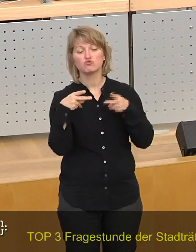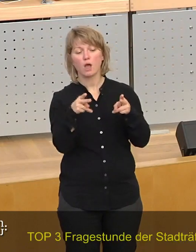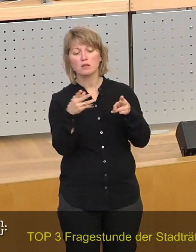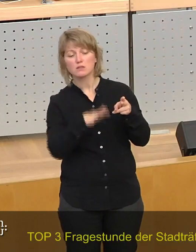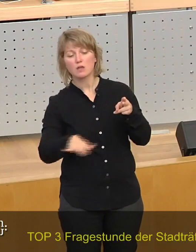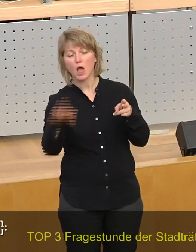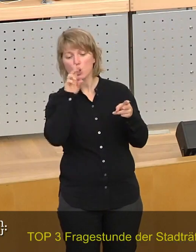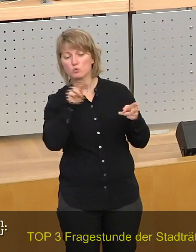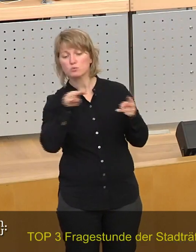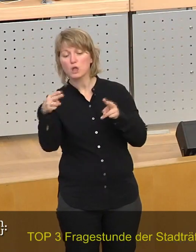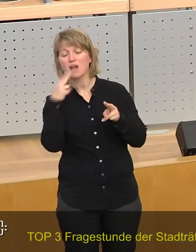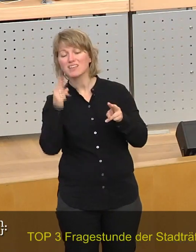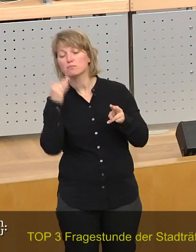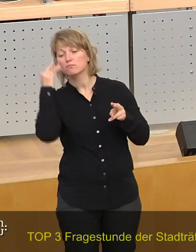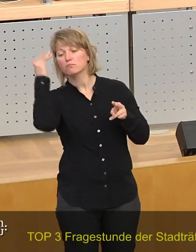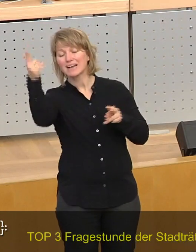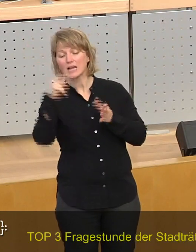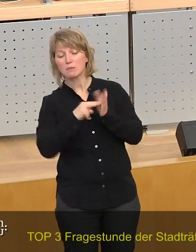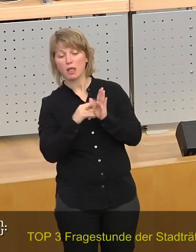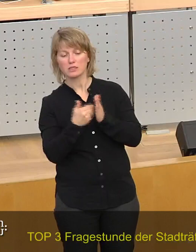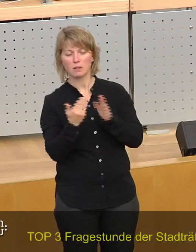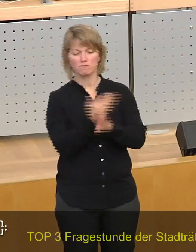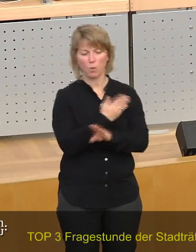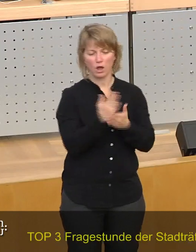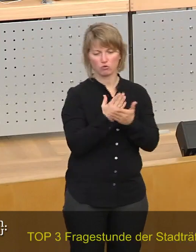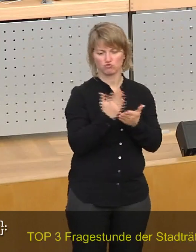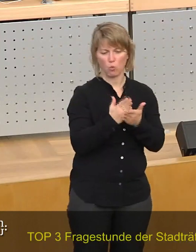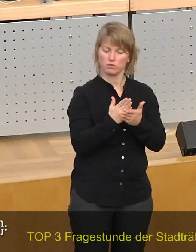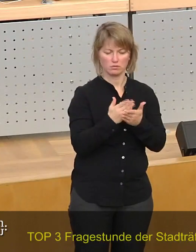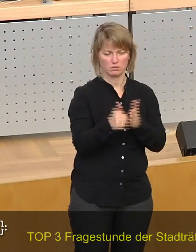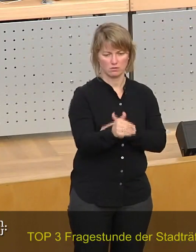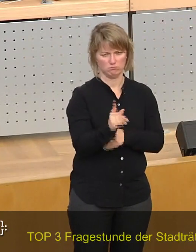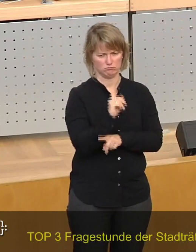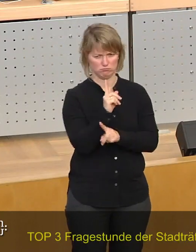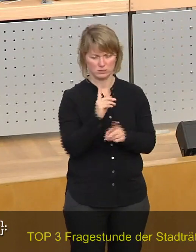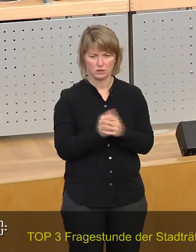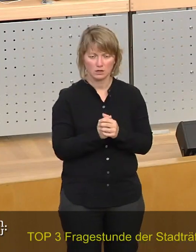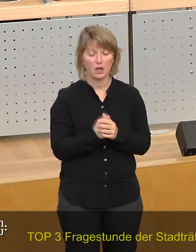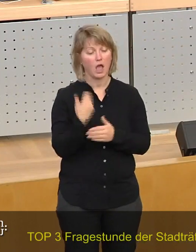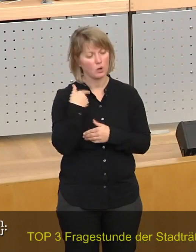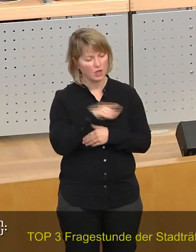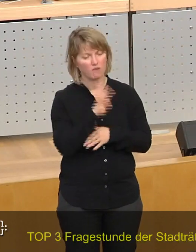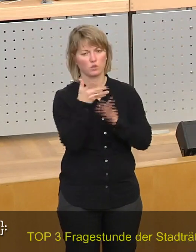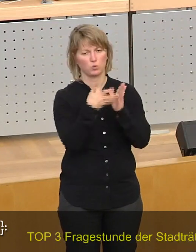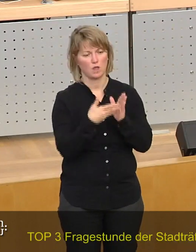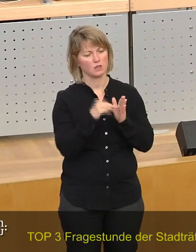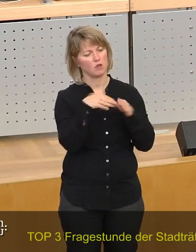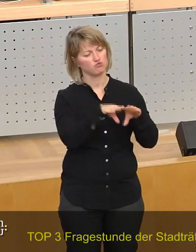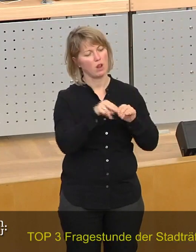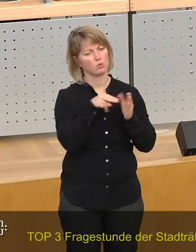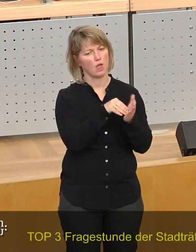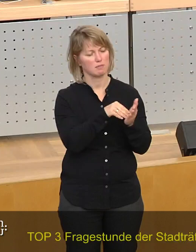Straßenraumumgestaltungen in ferner Zukunft zu beurteilen. Zudem gibt es eine uns vorliegende gutachterliche Stellungnahme,